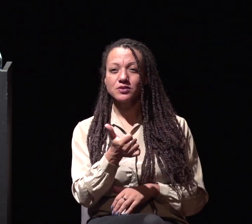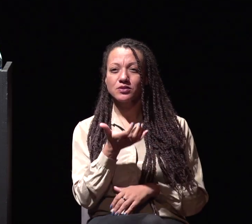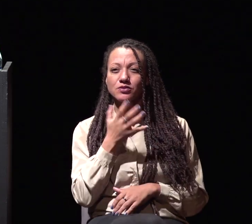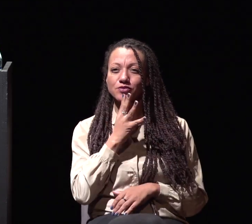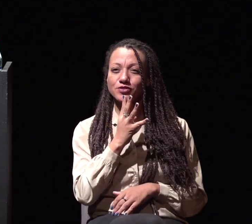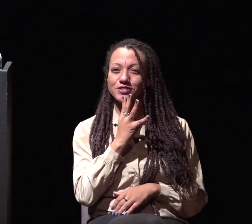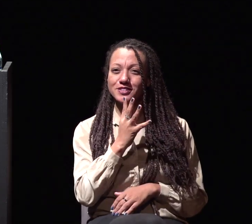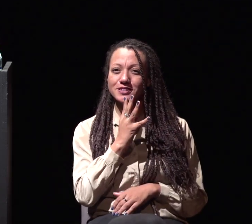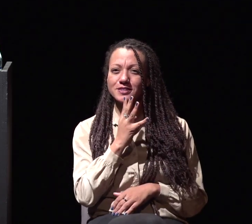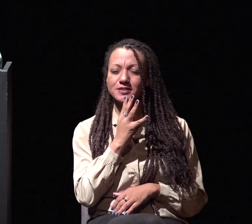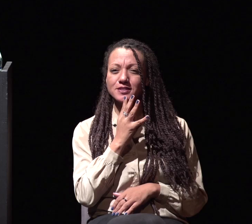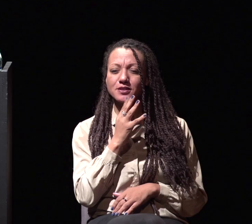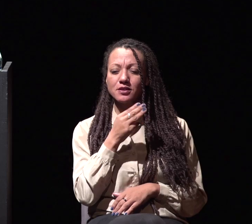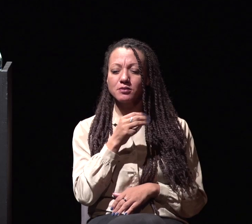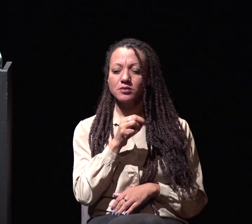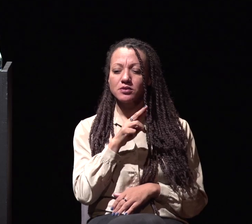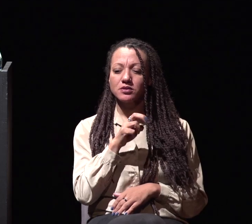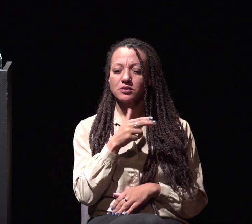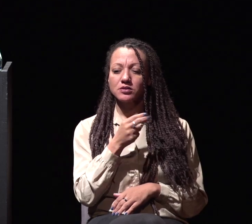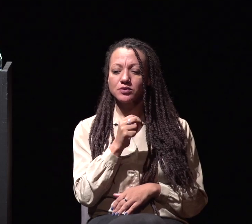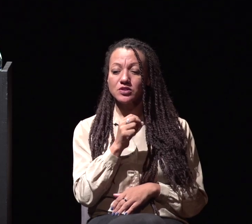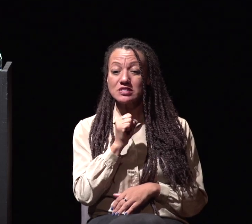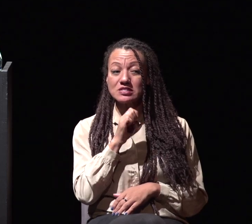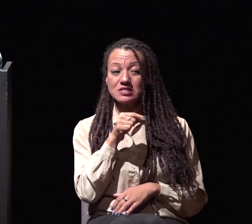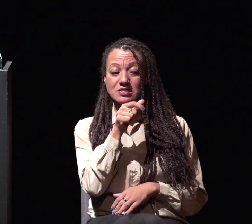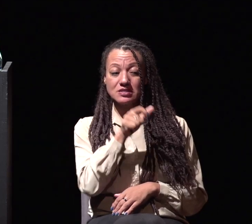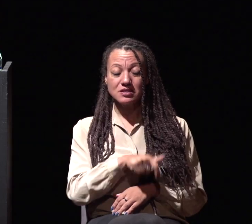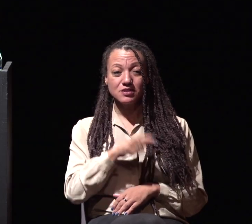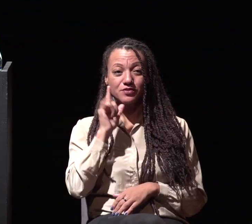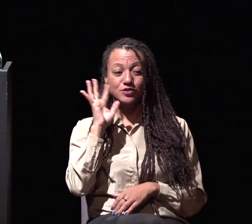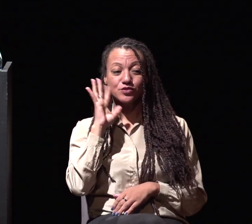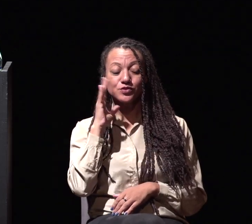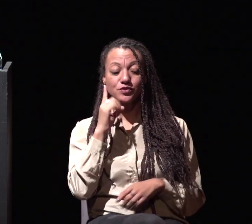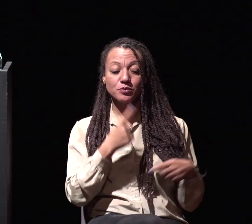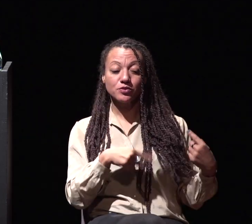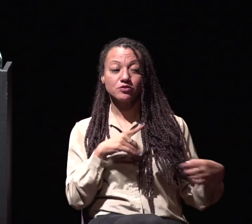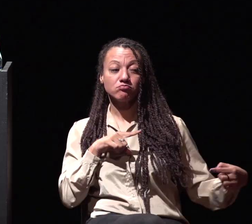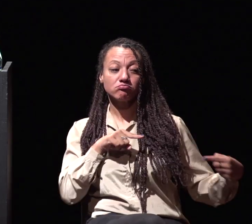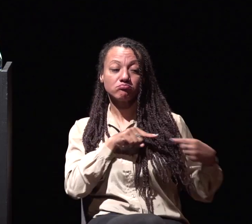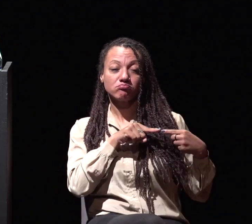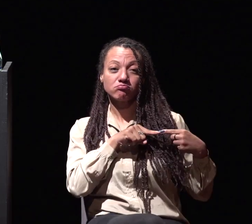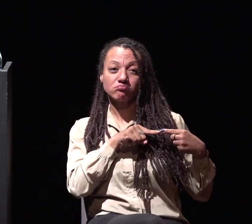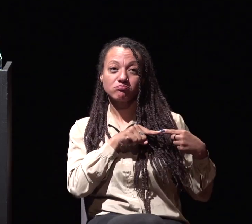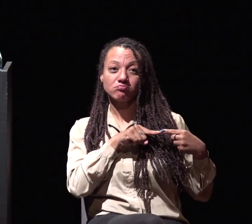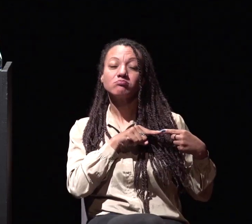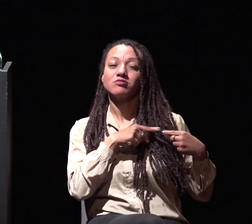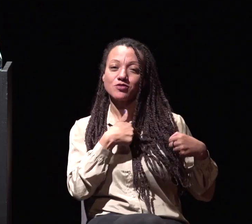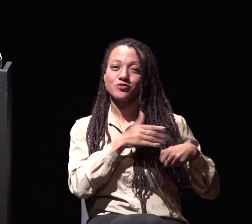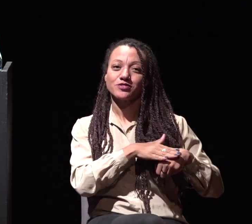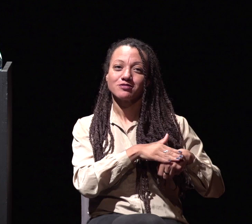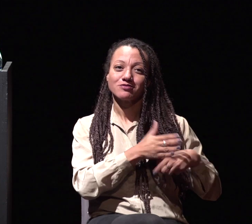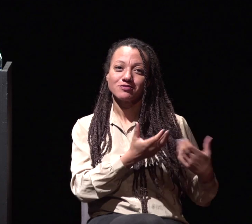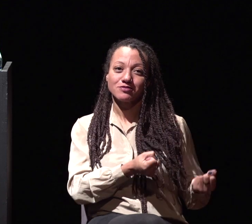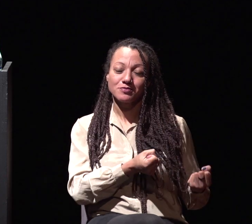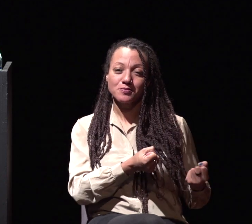quero conhecer esse moreno. Se ele for da filosofia política em que eu acredito, eu